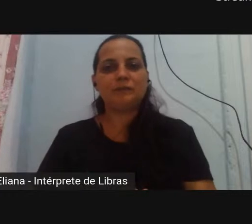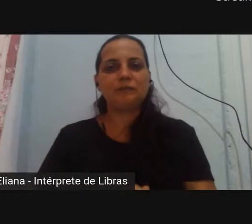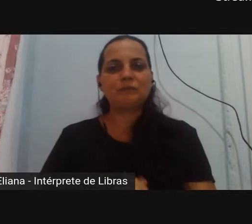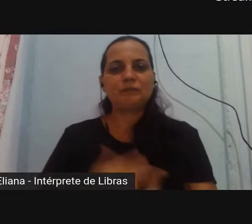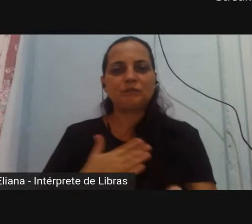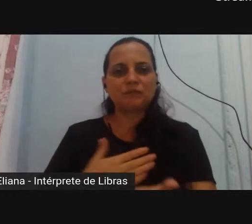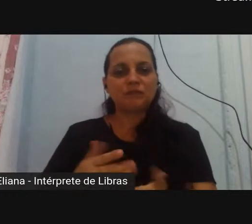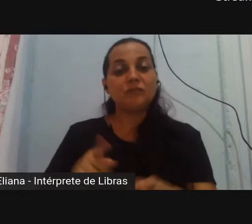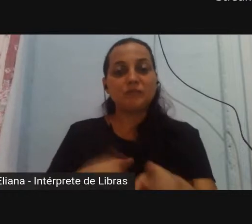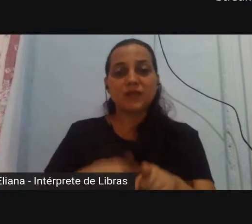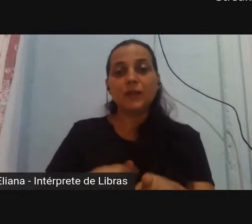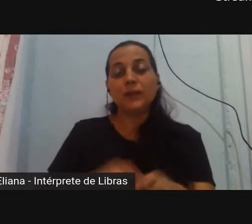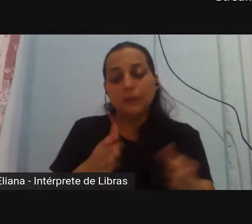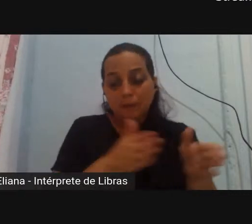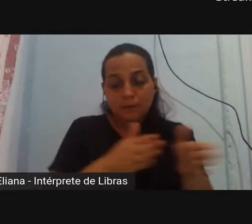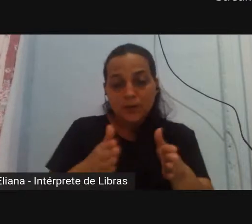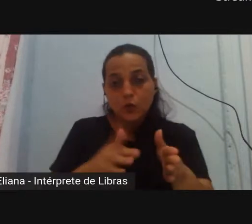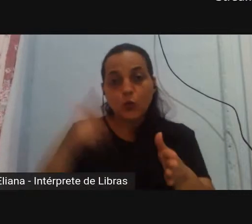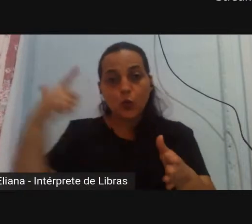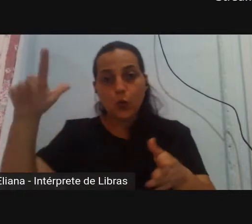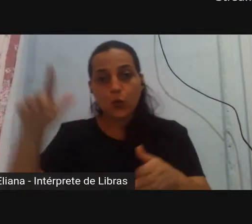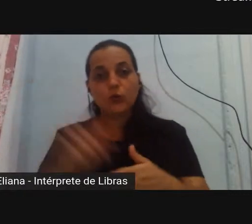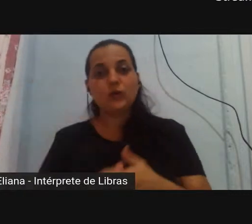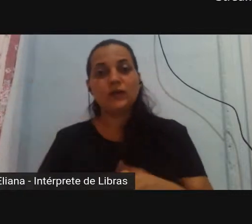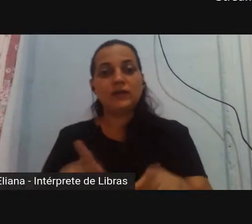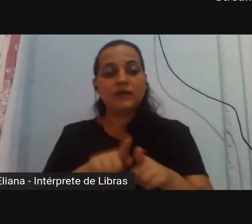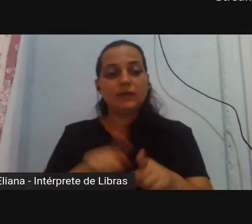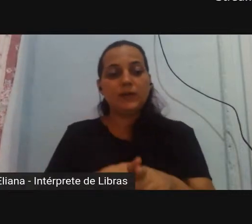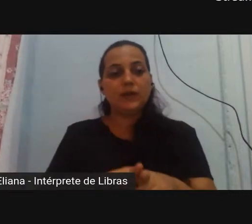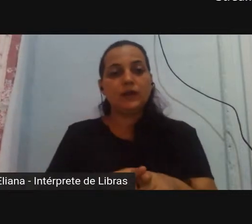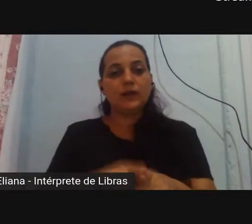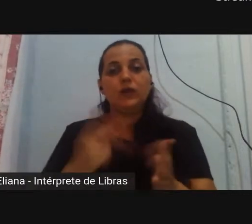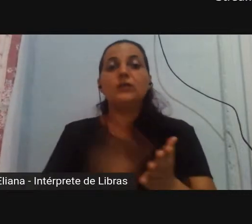período praticamente que passou em branco.